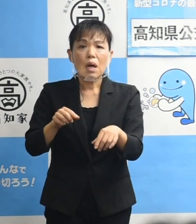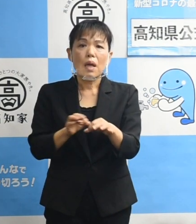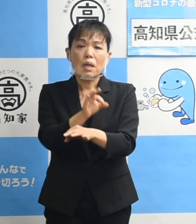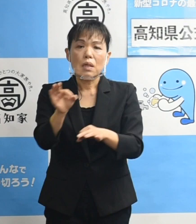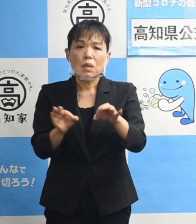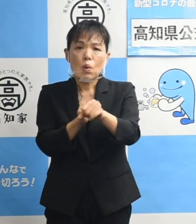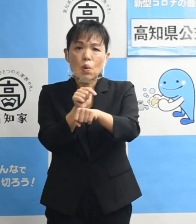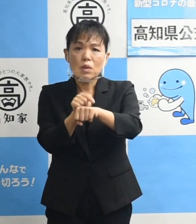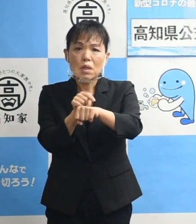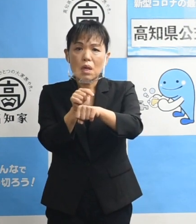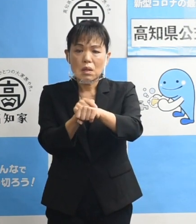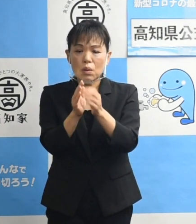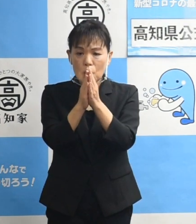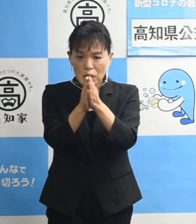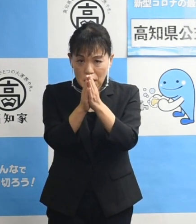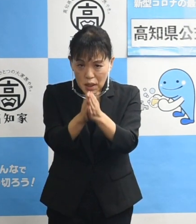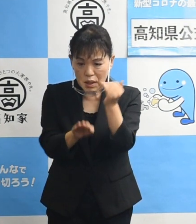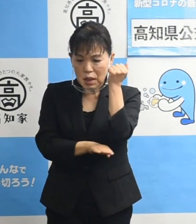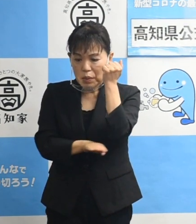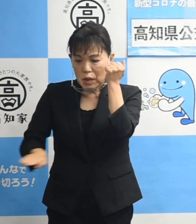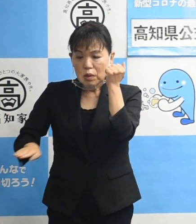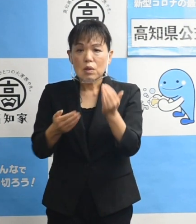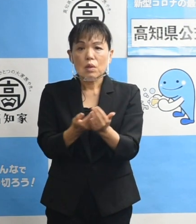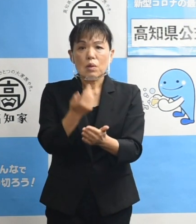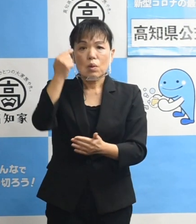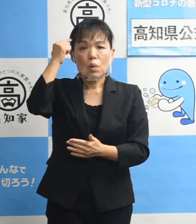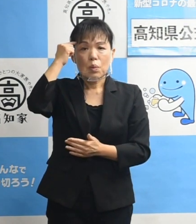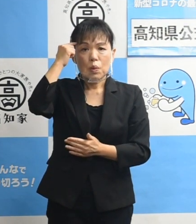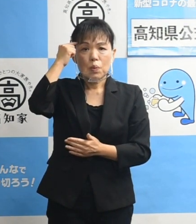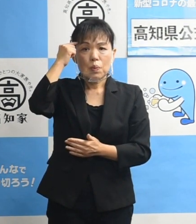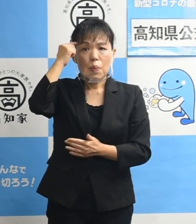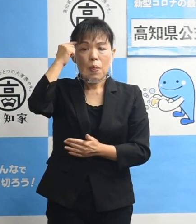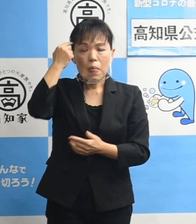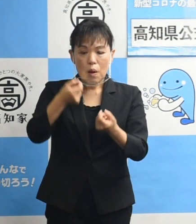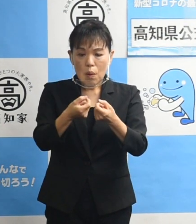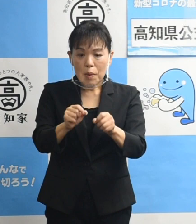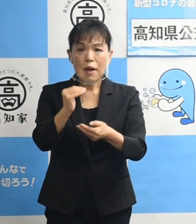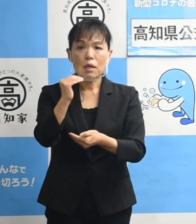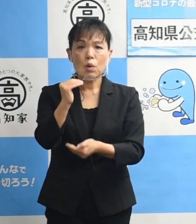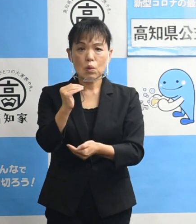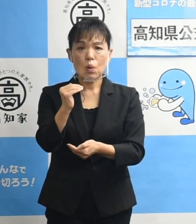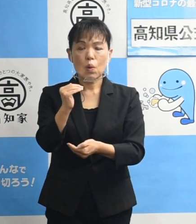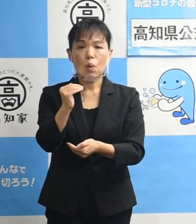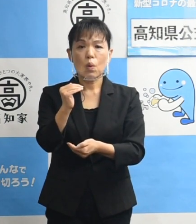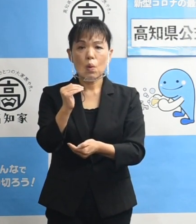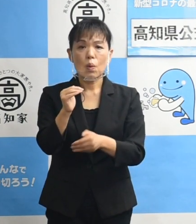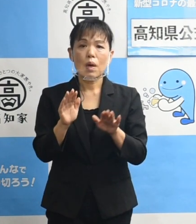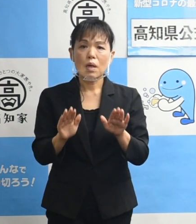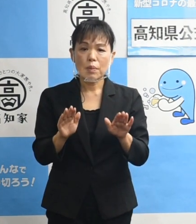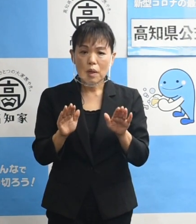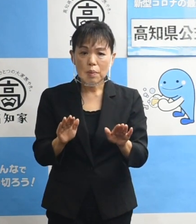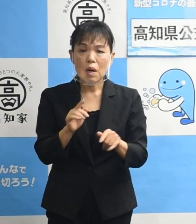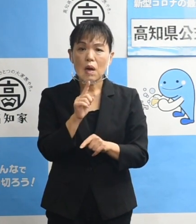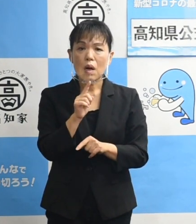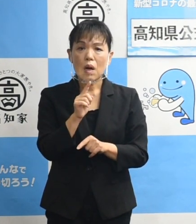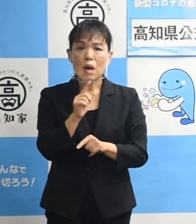縮要請、こういったものがベースになってまいると思いますけれども、ただ細かな点についてはですね、今申し上げた点も